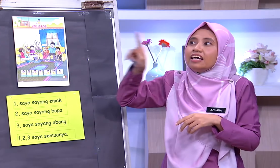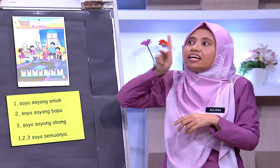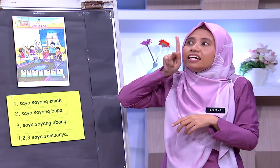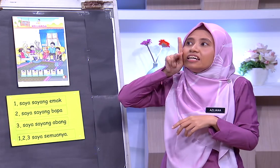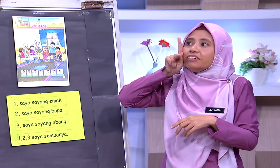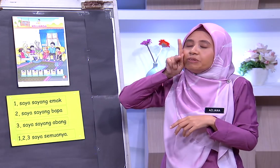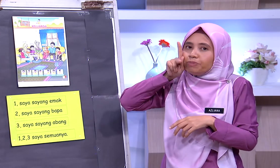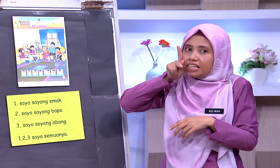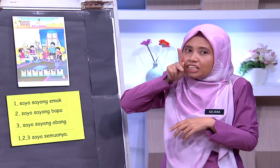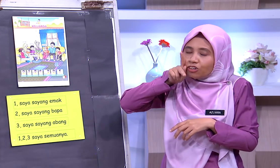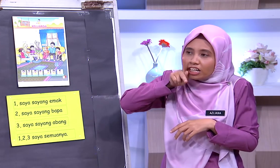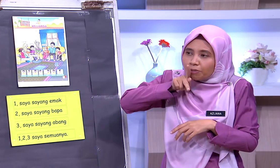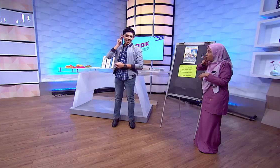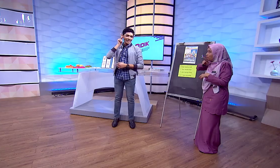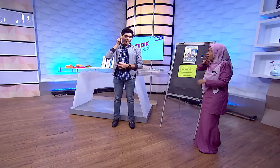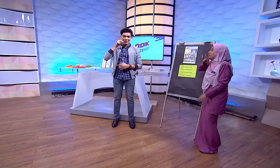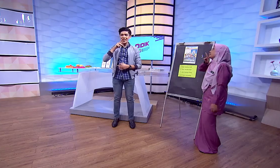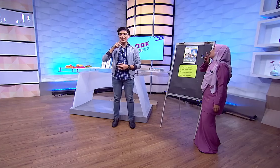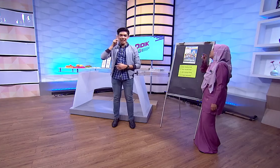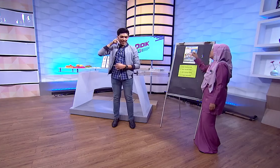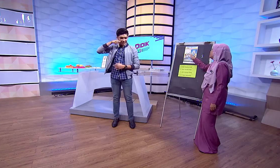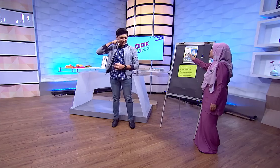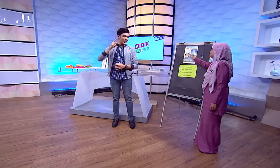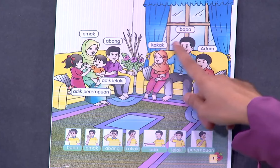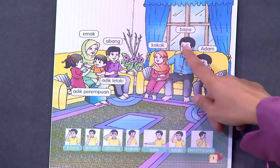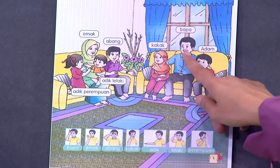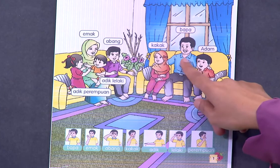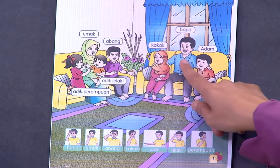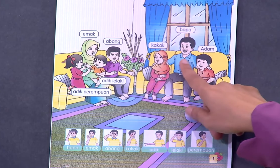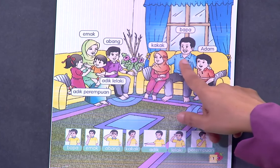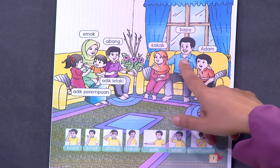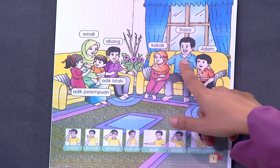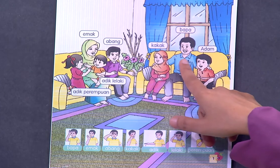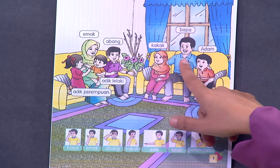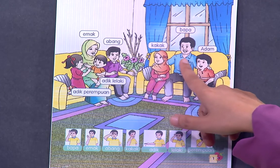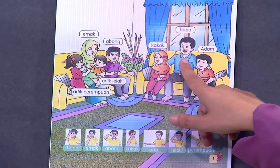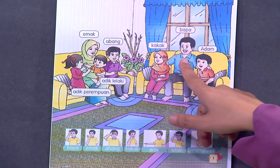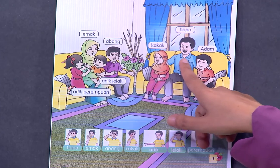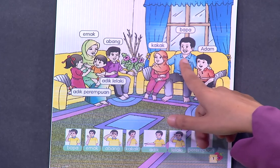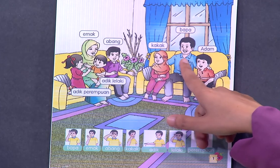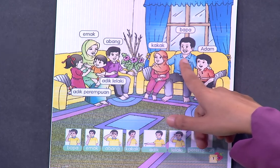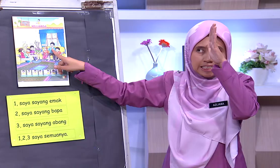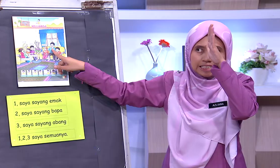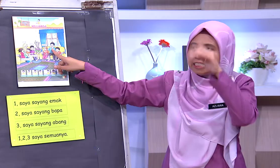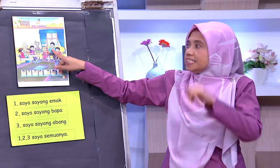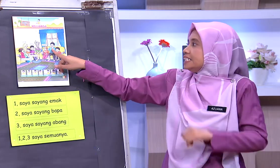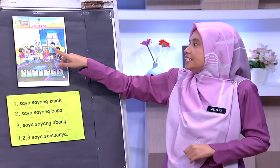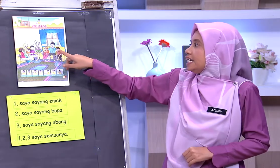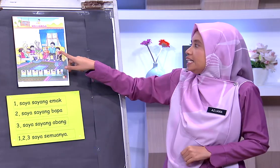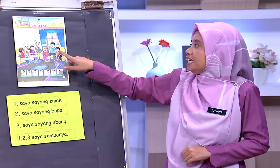di pipi Bella ke bawah ke bawah kakak eh eh ini baper baper hp ini